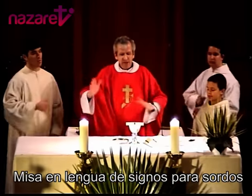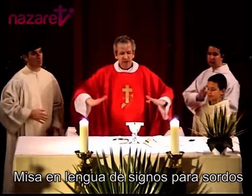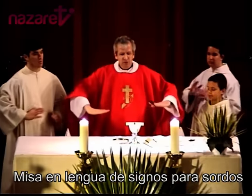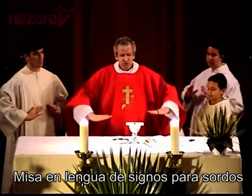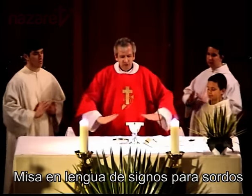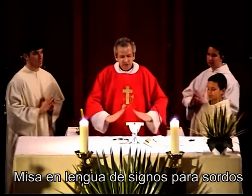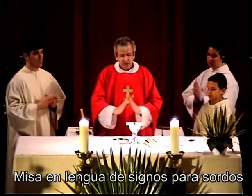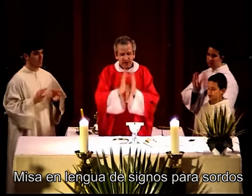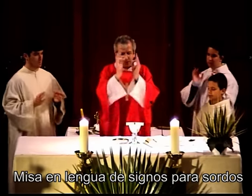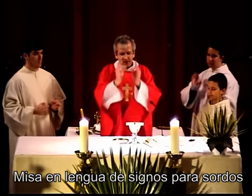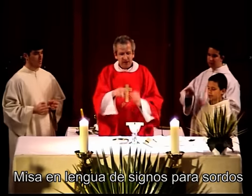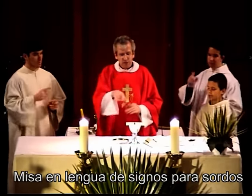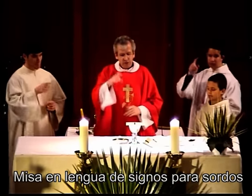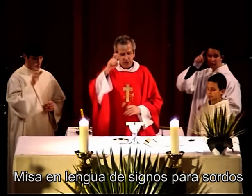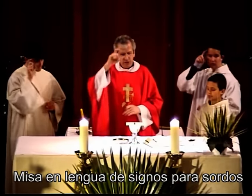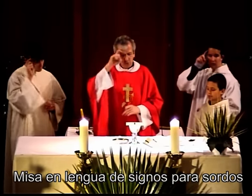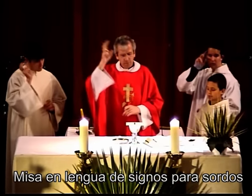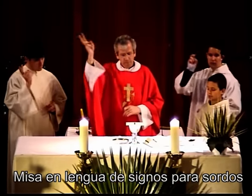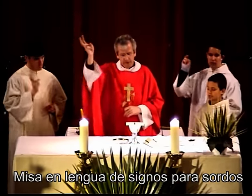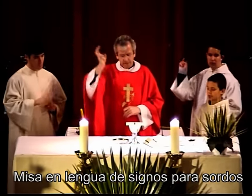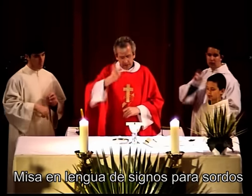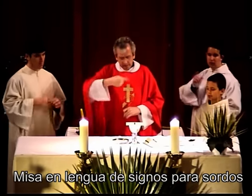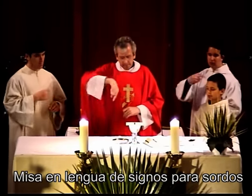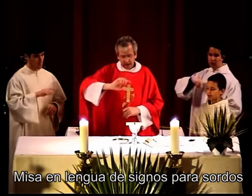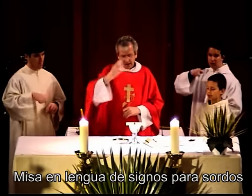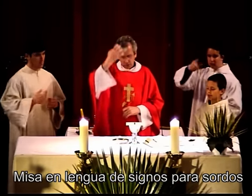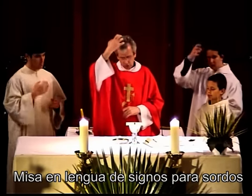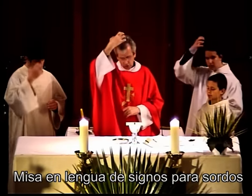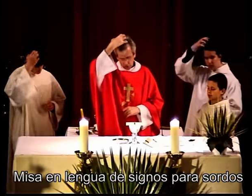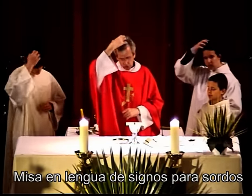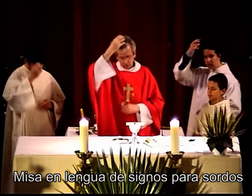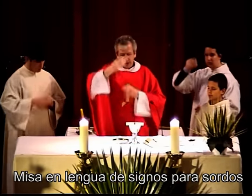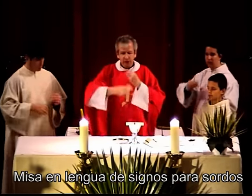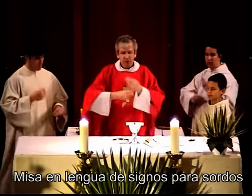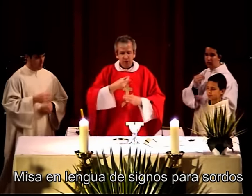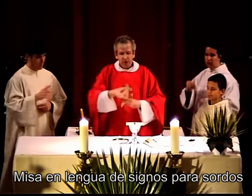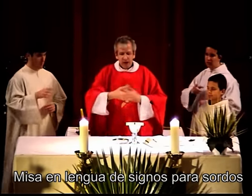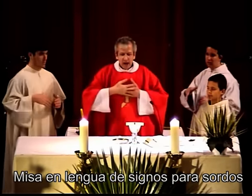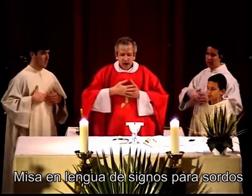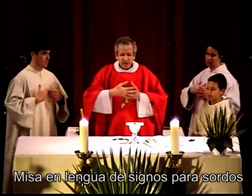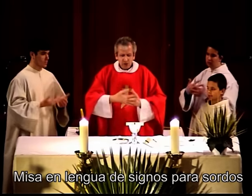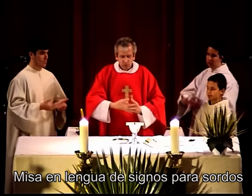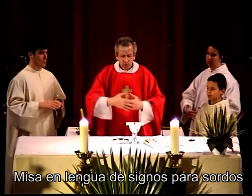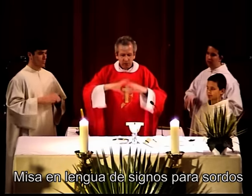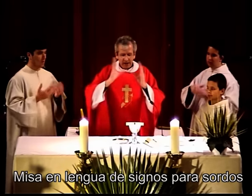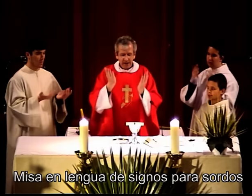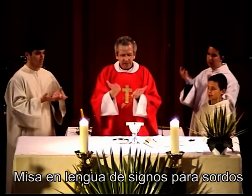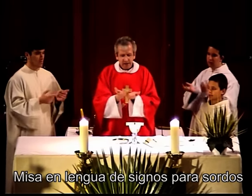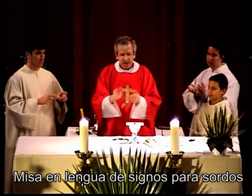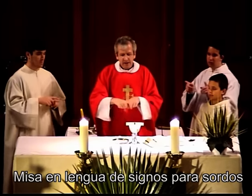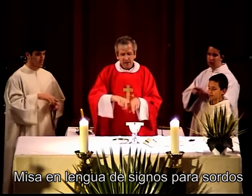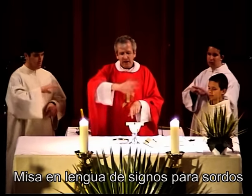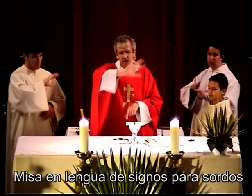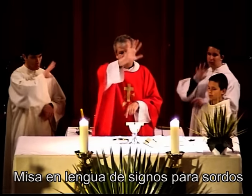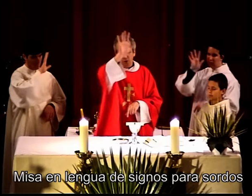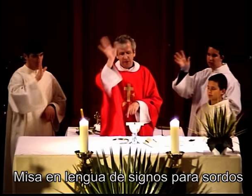en el cielo, santificado sea tu nombre, venga a nosotros tu reino, hágase tu voluntad